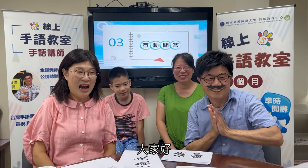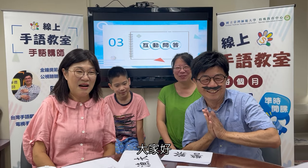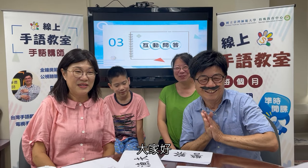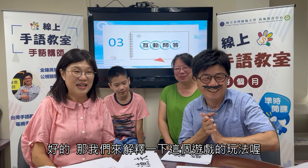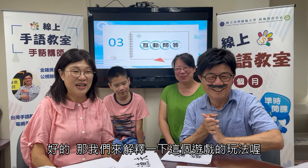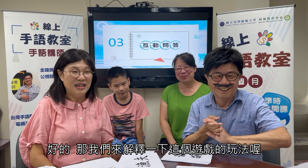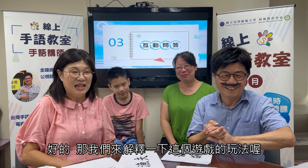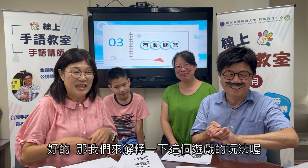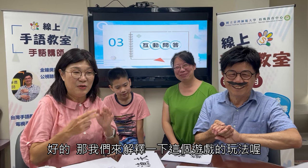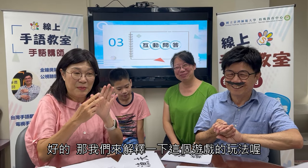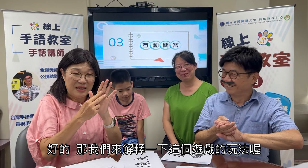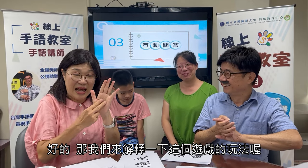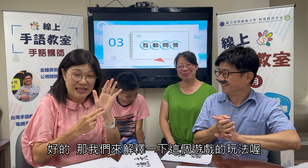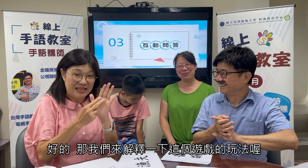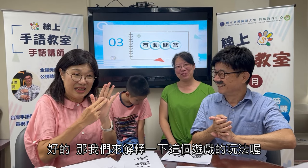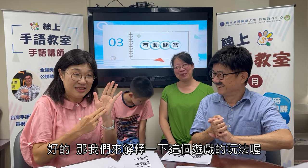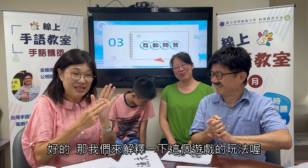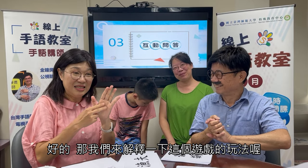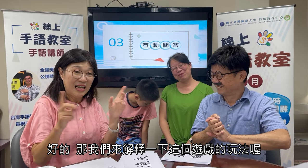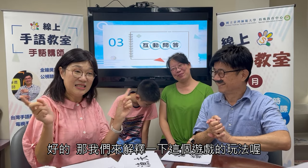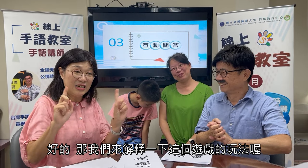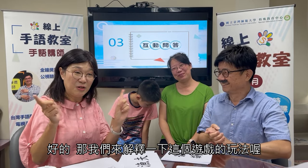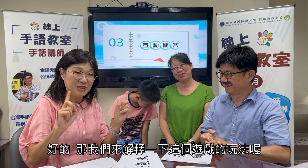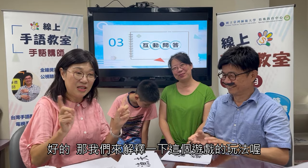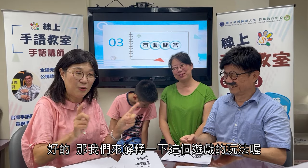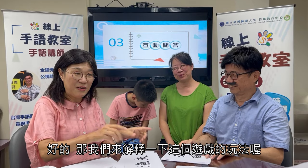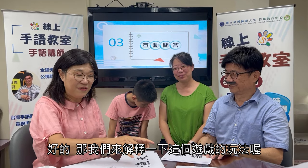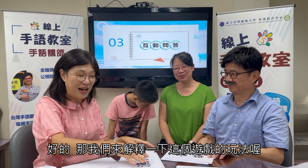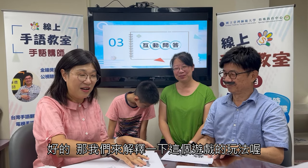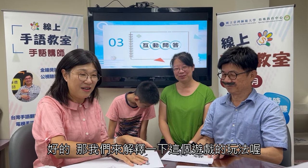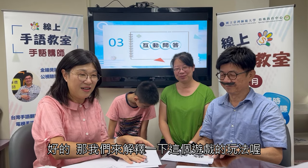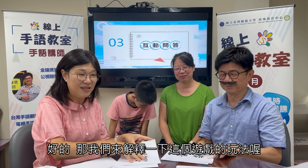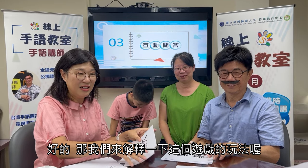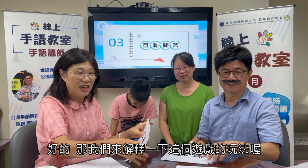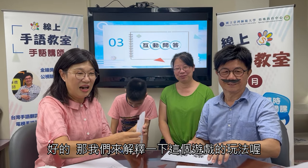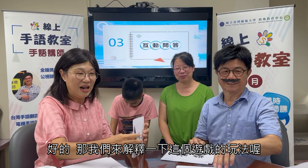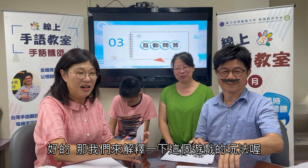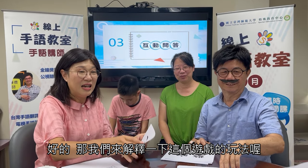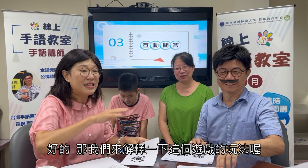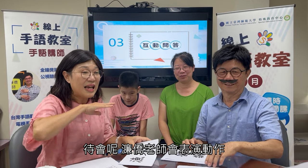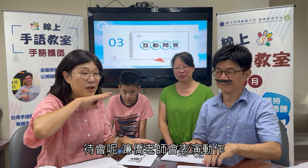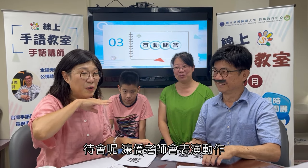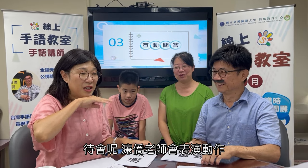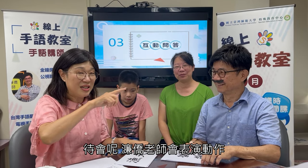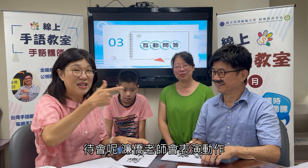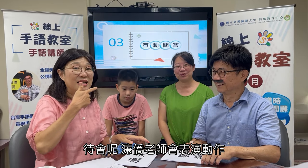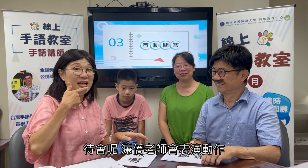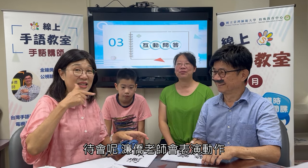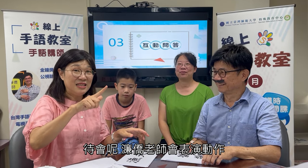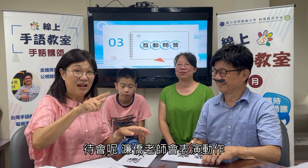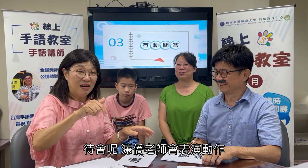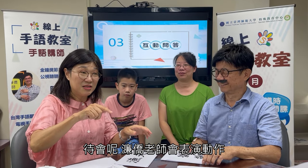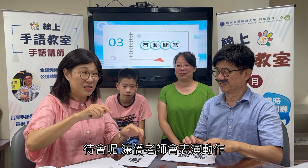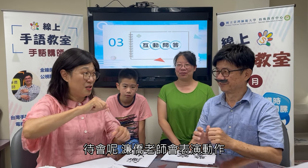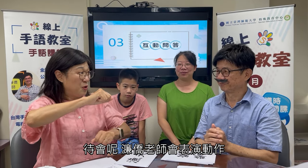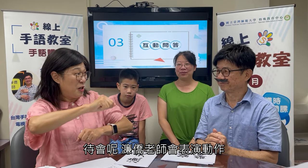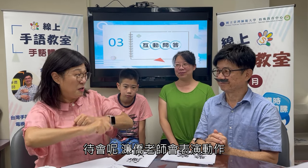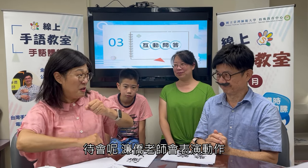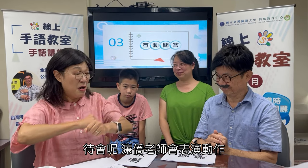好的，那我们来解释一下这个游戏的玩法哦。好，待会呢连桥老师会